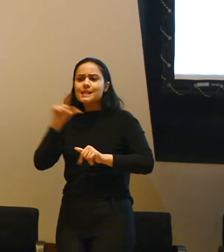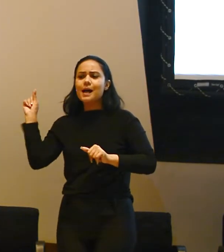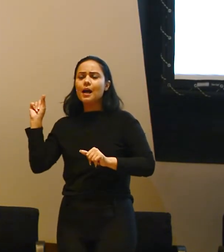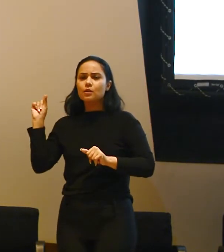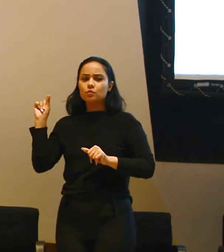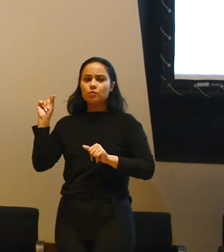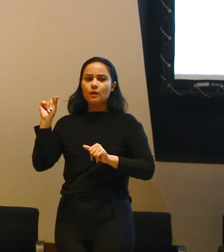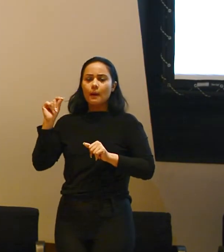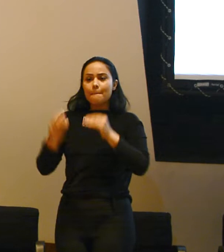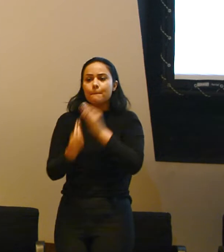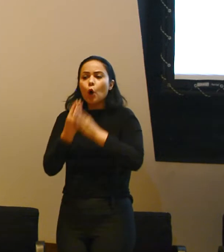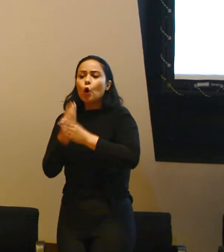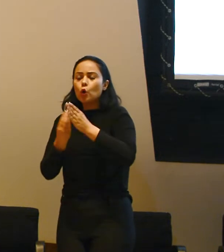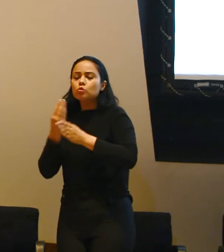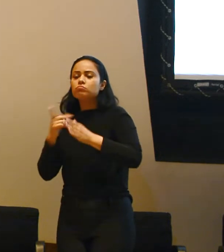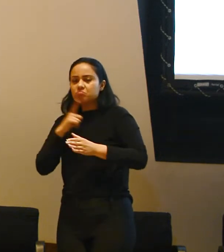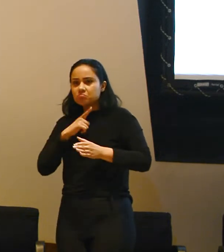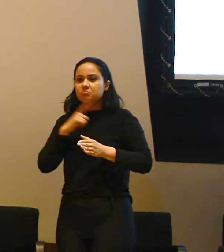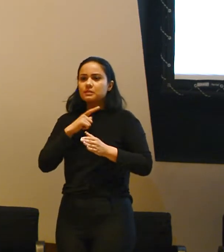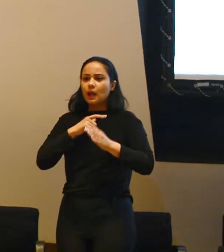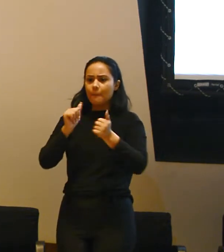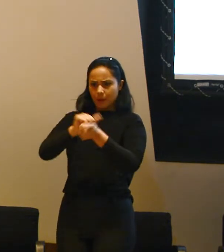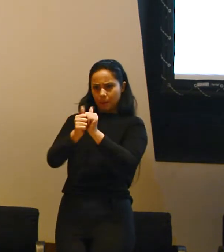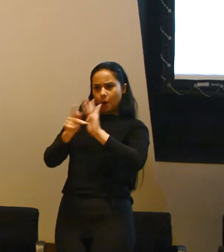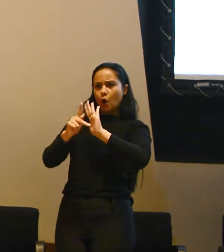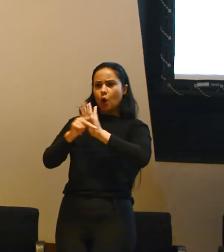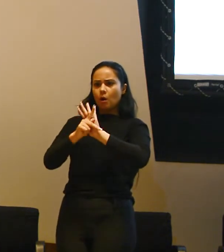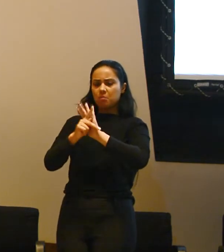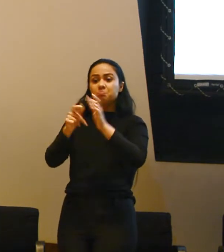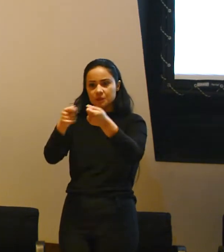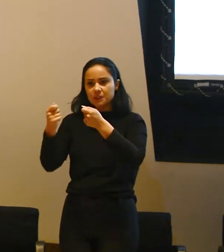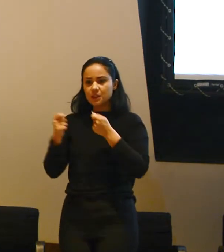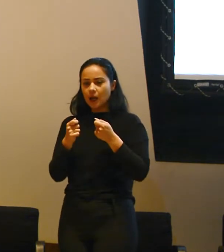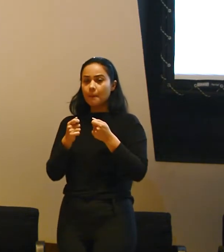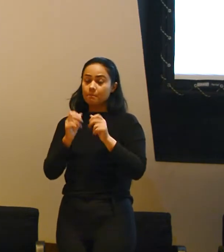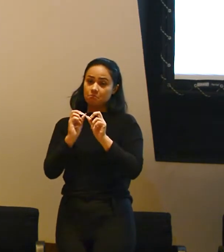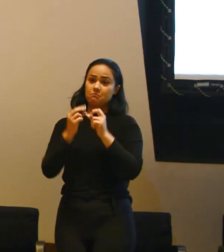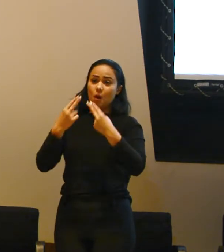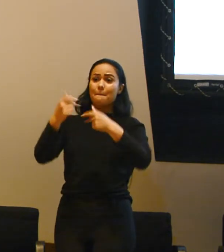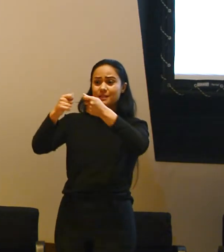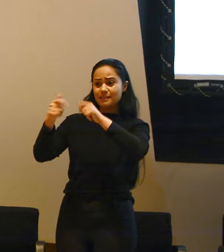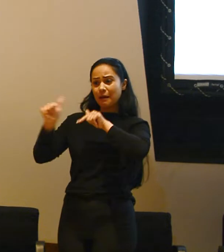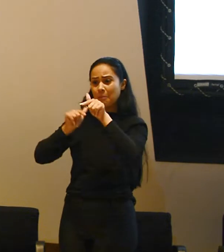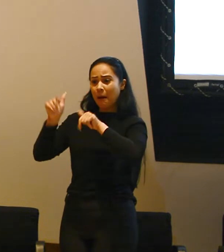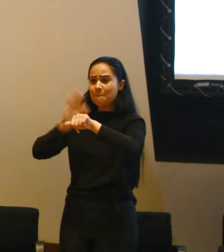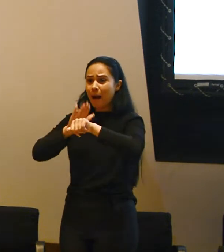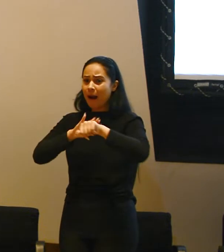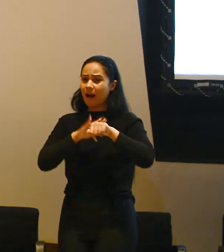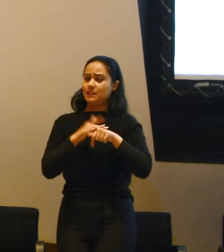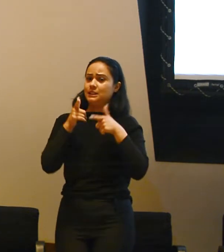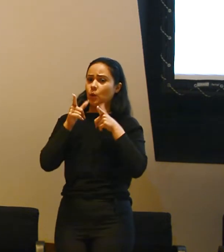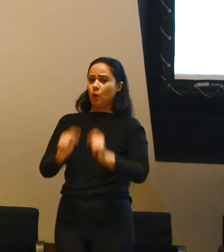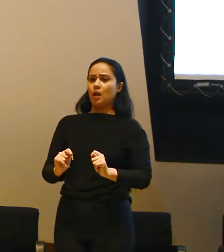né, ela está produzindo, está sendo adequado, está sendo suficiente, ou eu preciso trabalhar um pouco mais da linguagem, né?